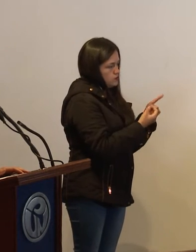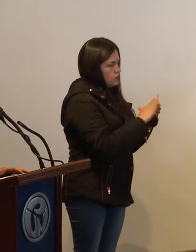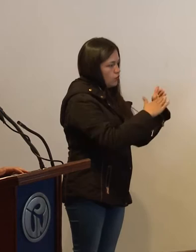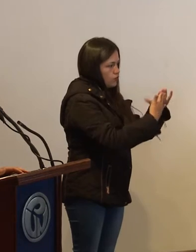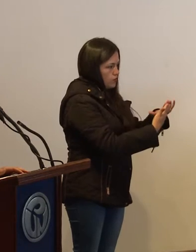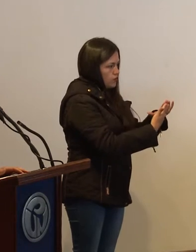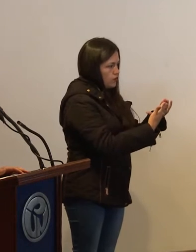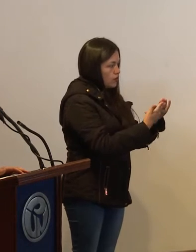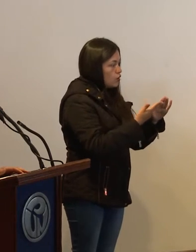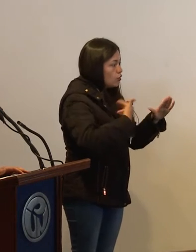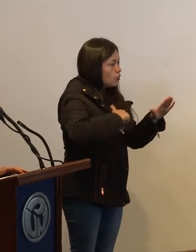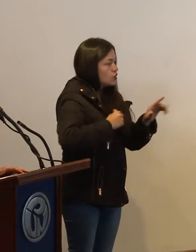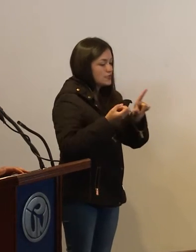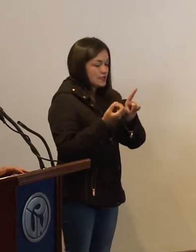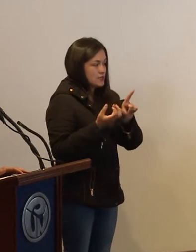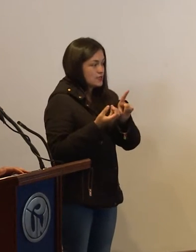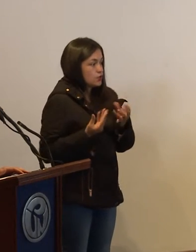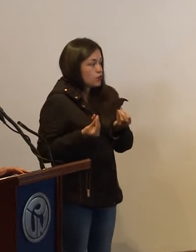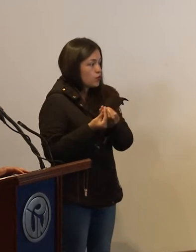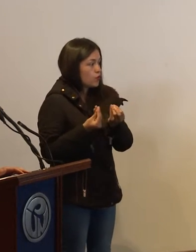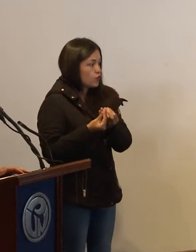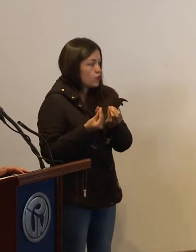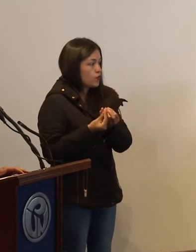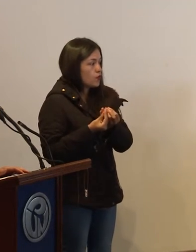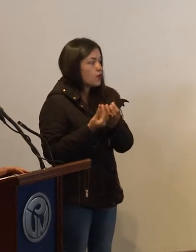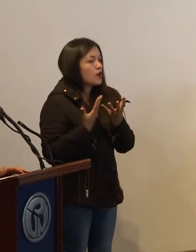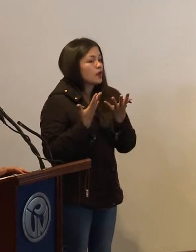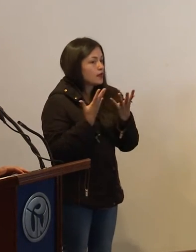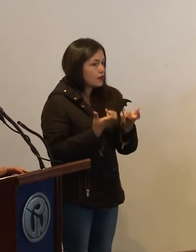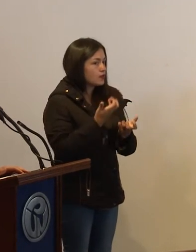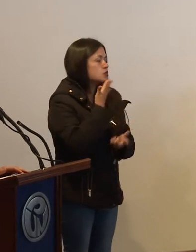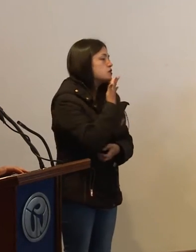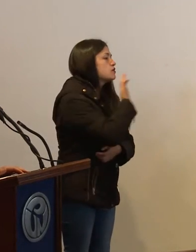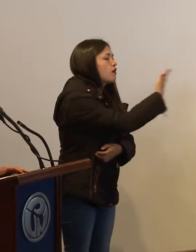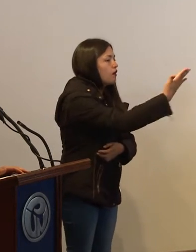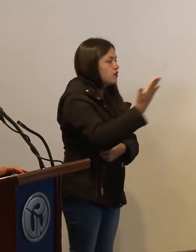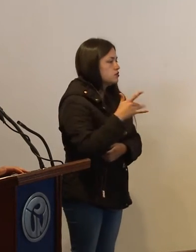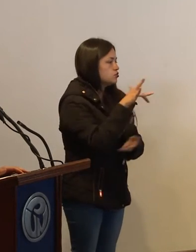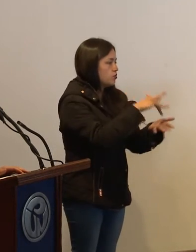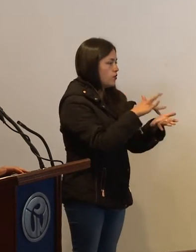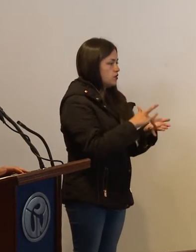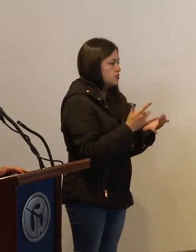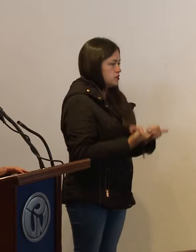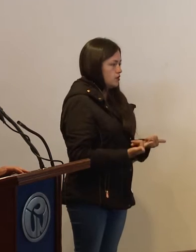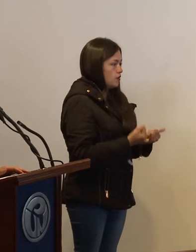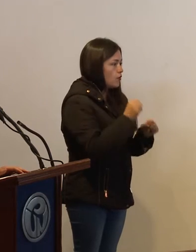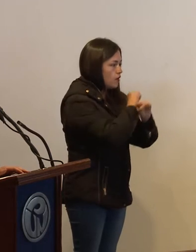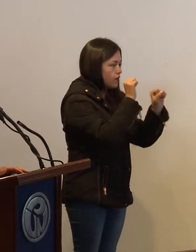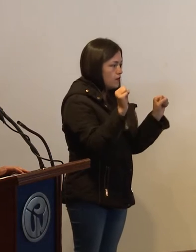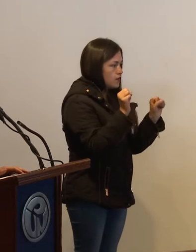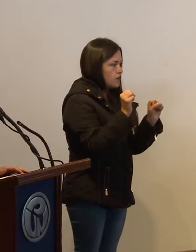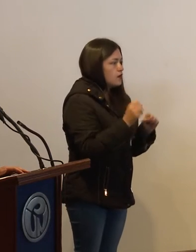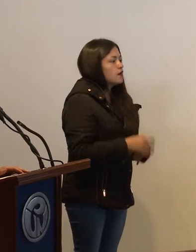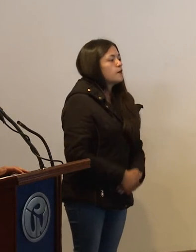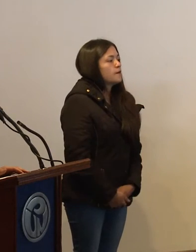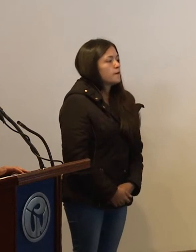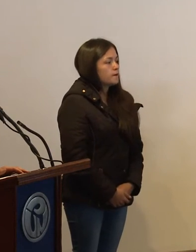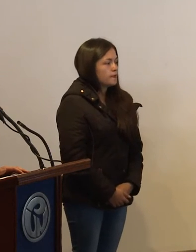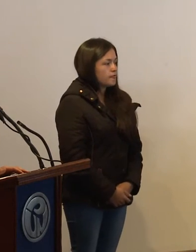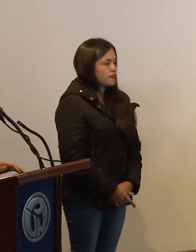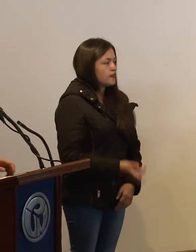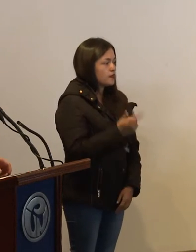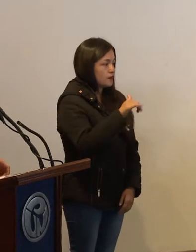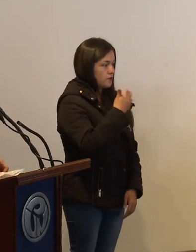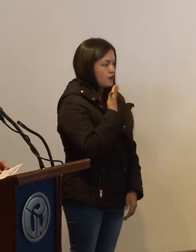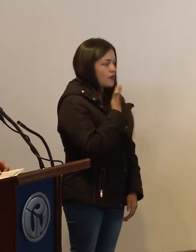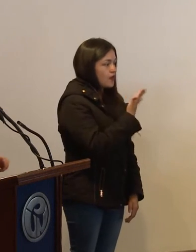la licenciatura queremos agradecer su presencia en este espacio, en esta mañana, y muchas gracias